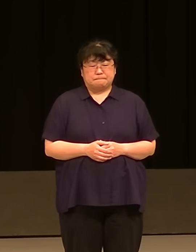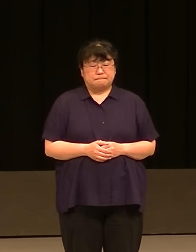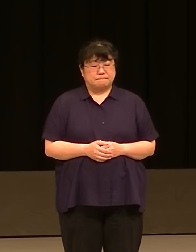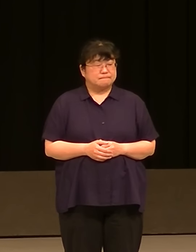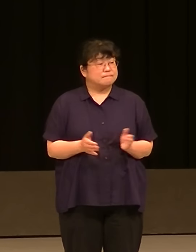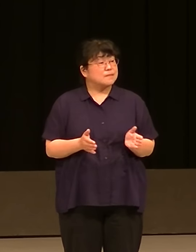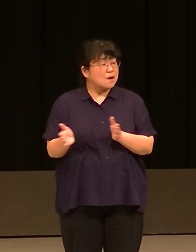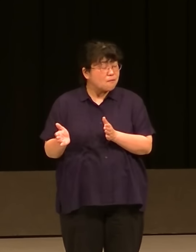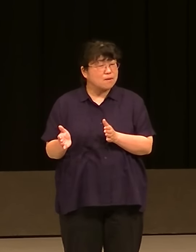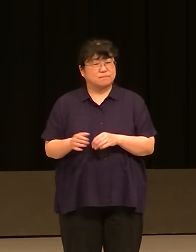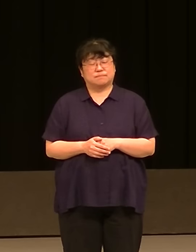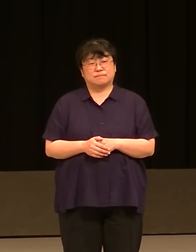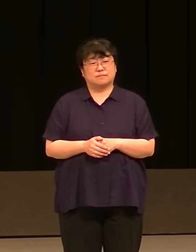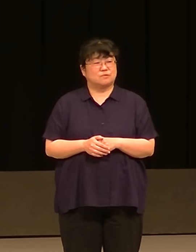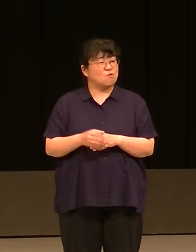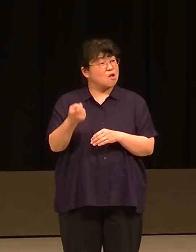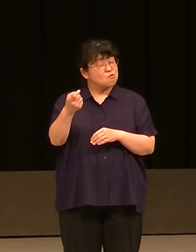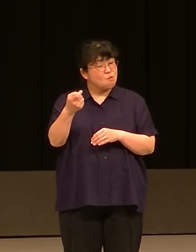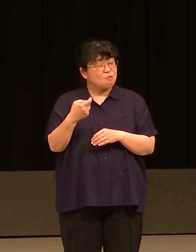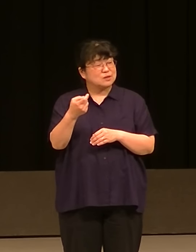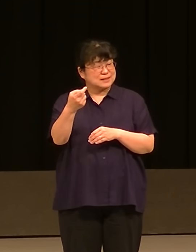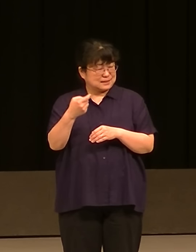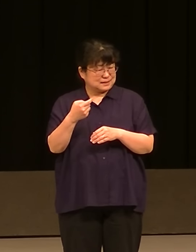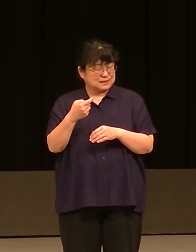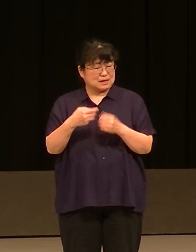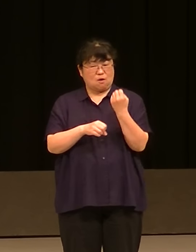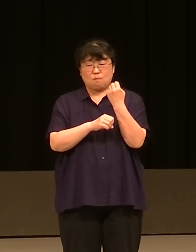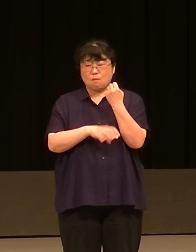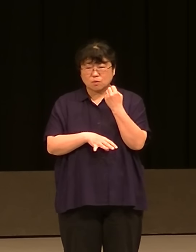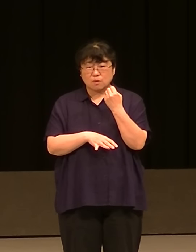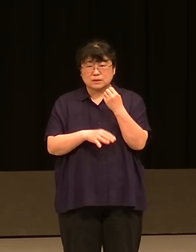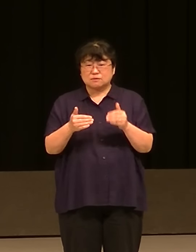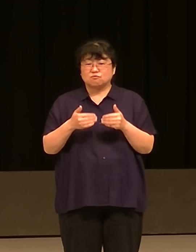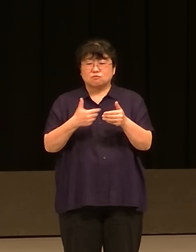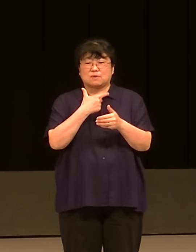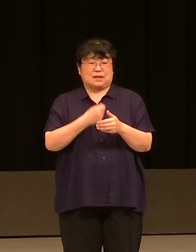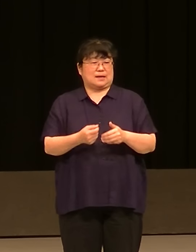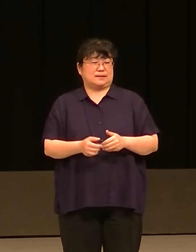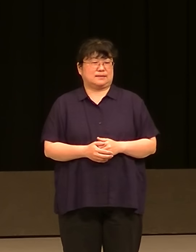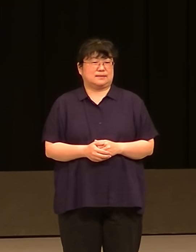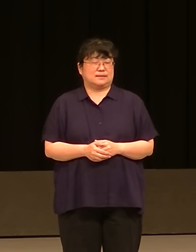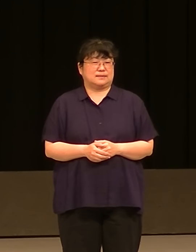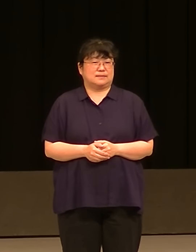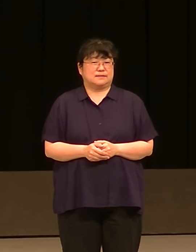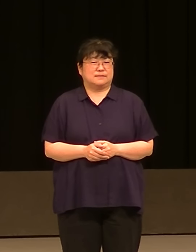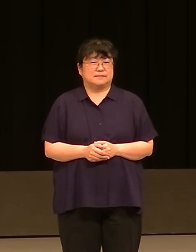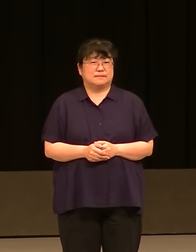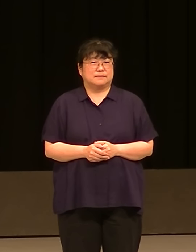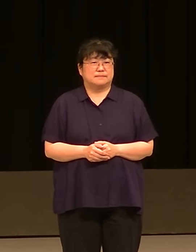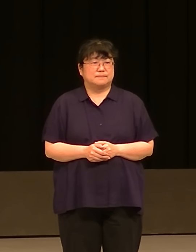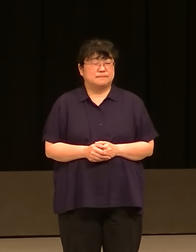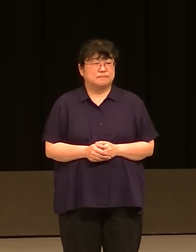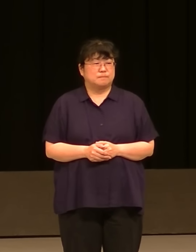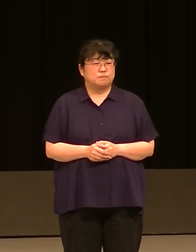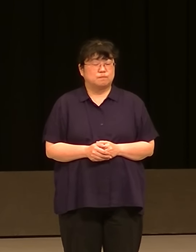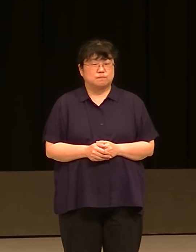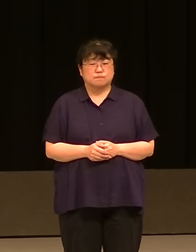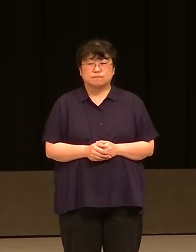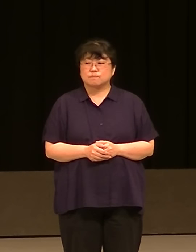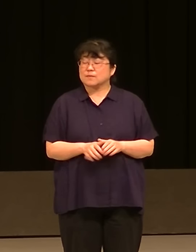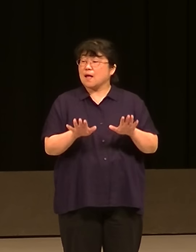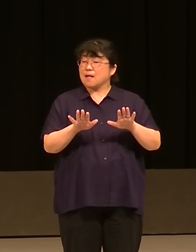ではこれらの教えを踏まえながら先に進むということになりますと、はい、ここ